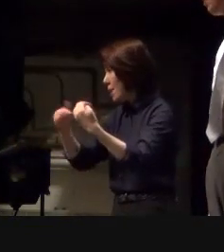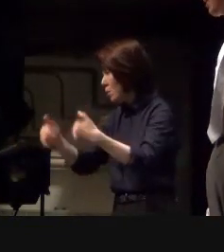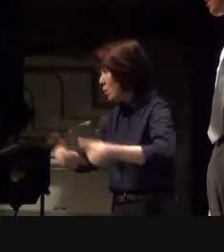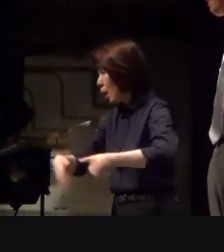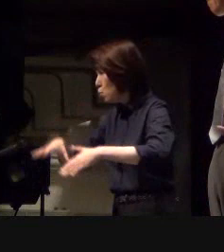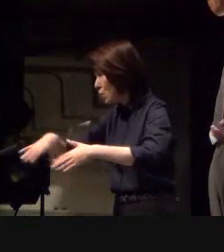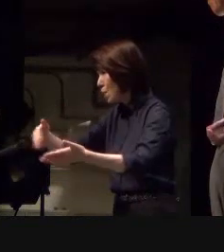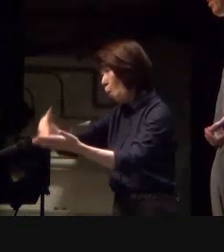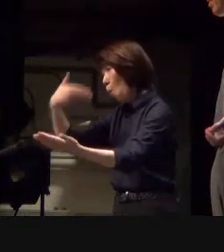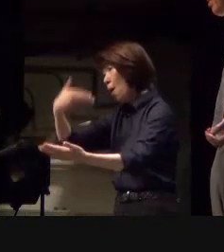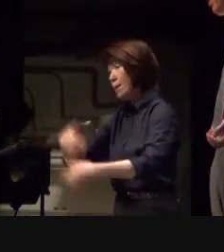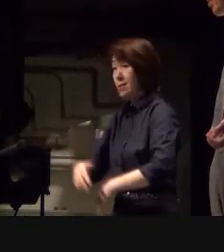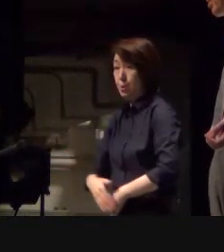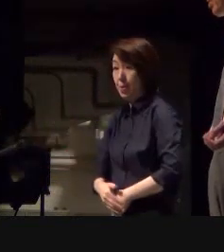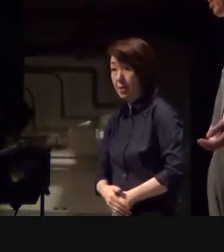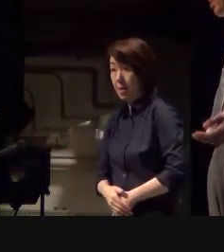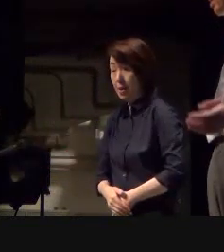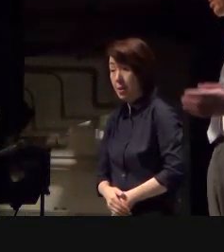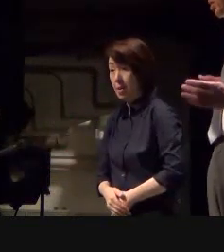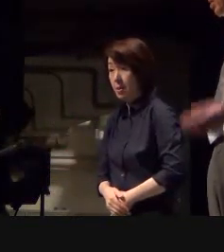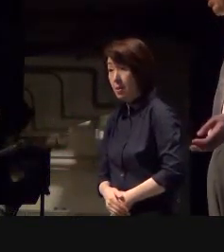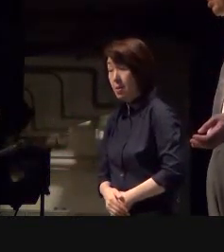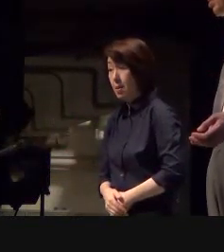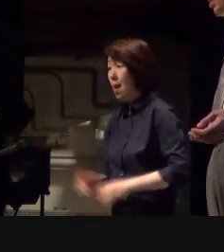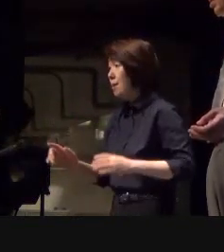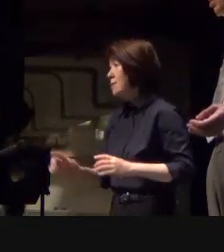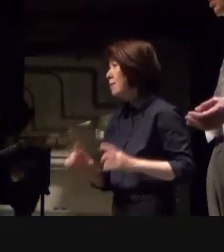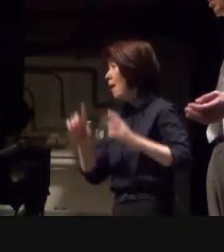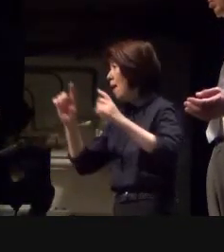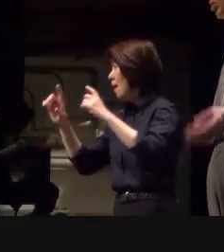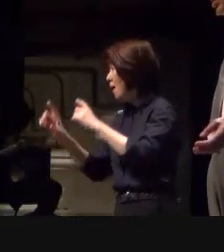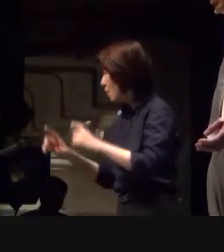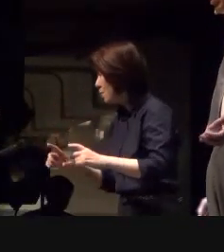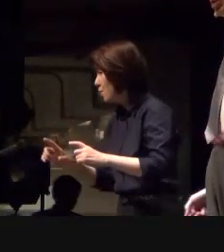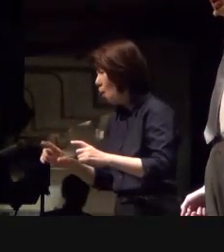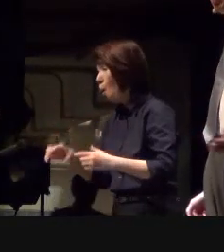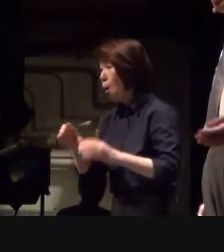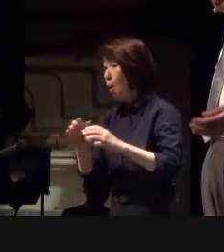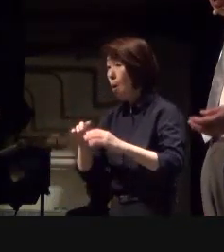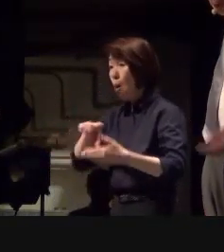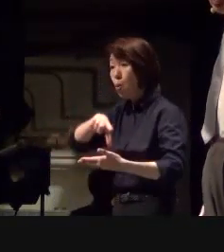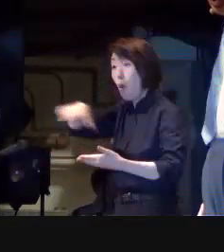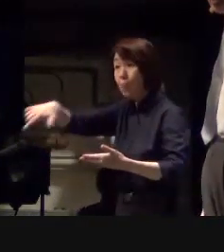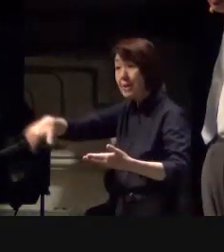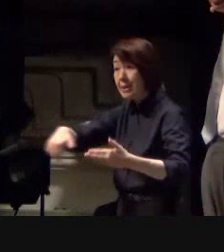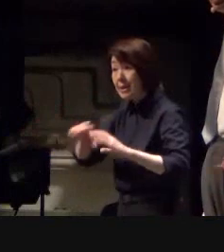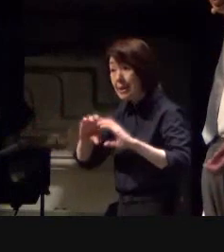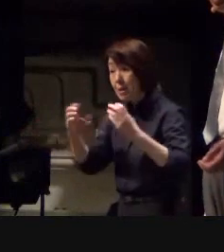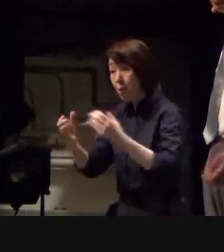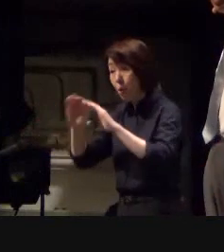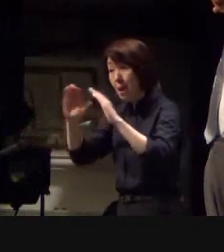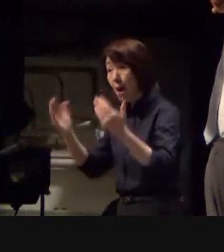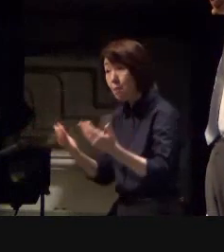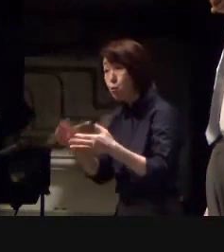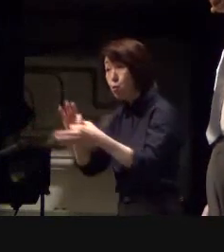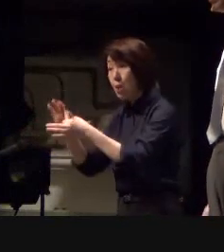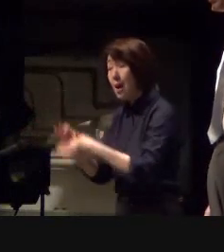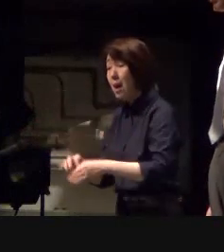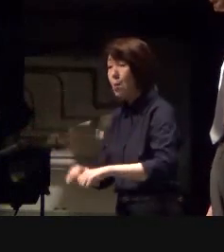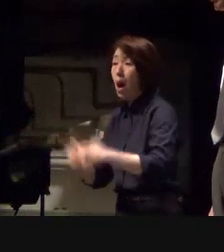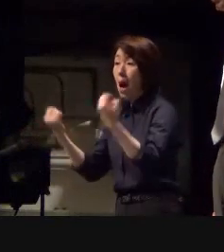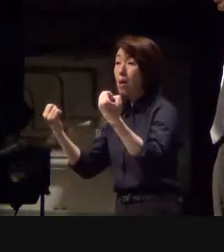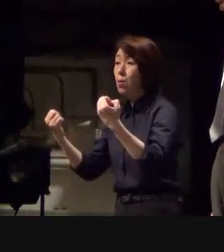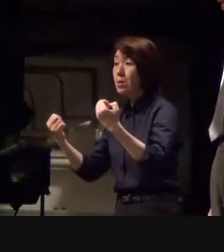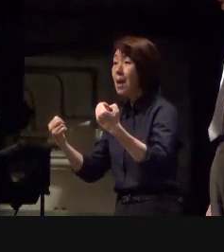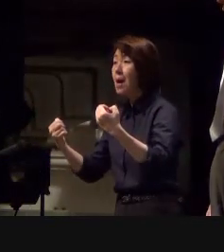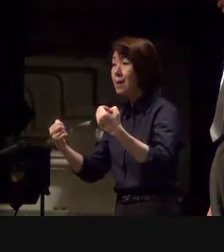とを追われてしまったのです。生活もコミュニティのつながりも全部が破壊されて流浪化してし